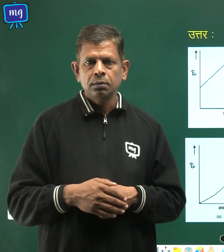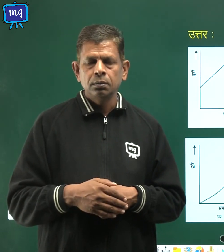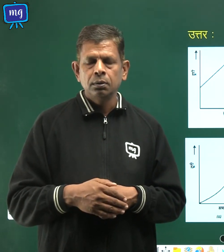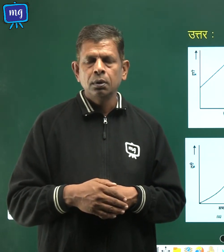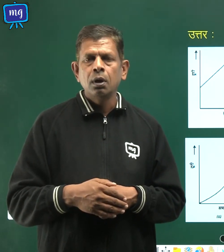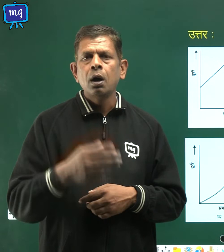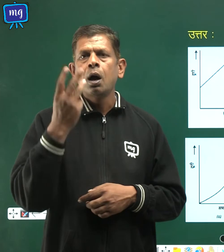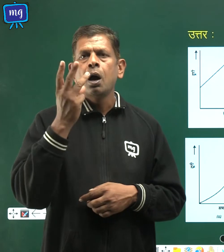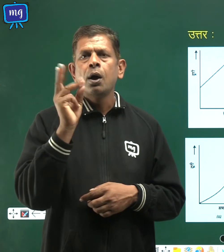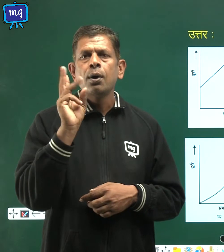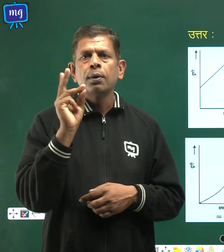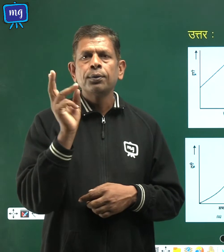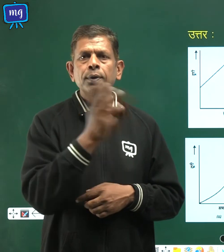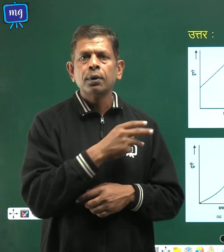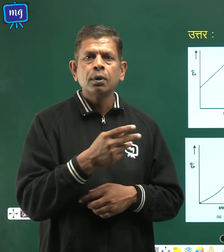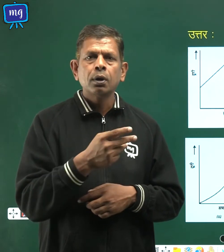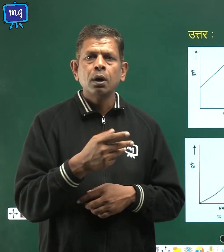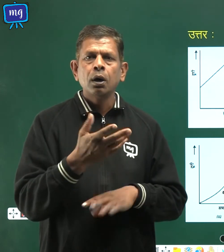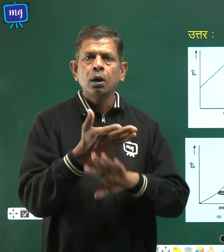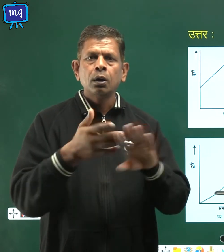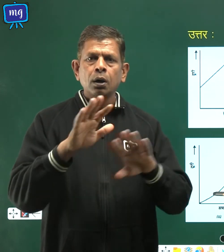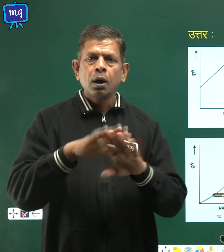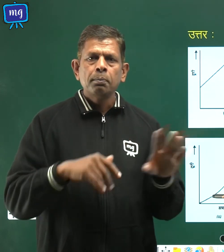तीसरे नंबर का ग्राफ